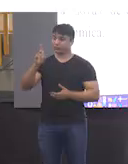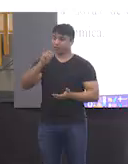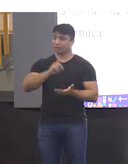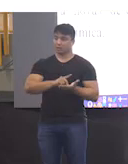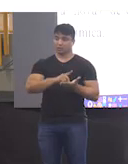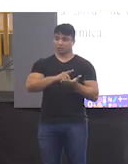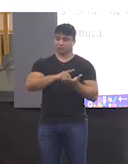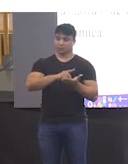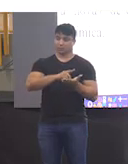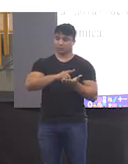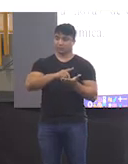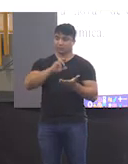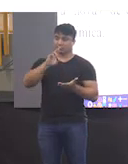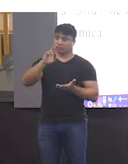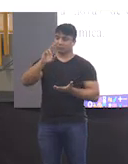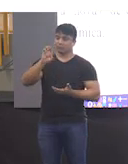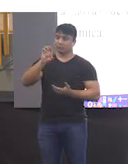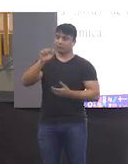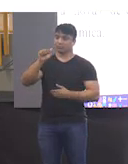Realismo.